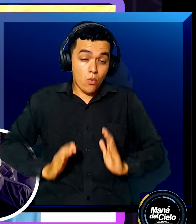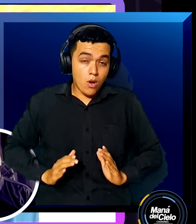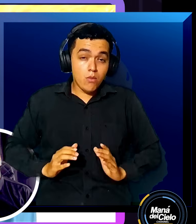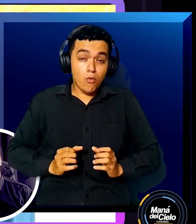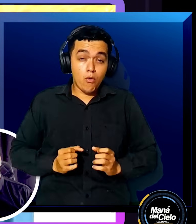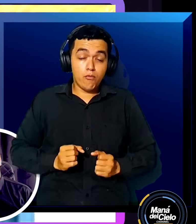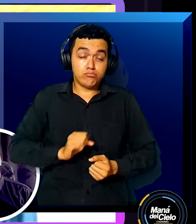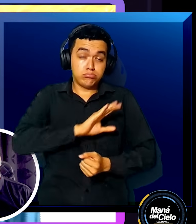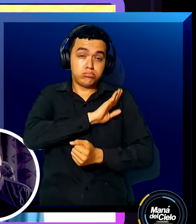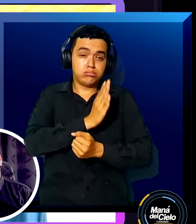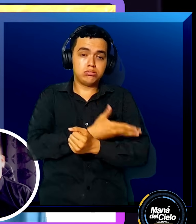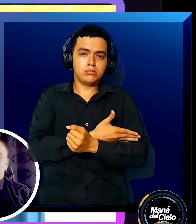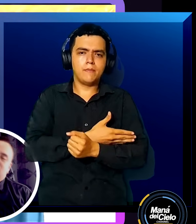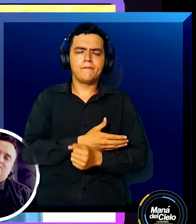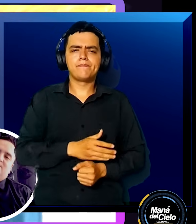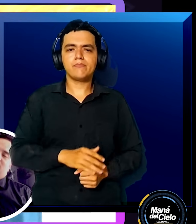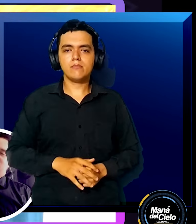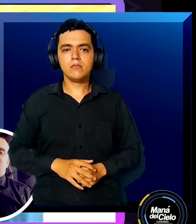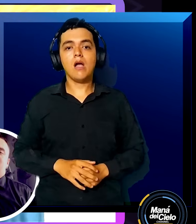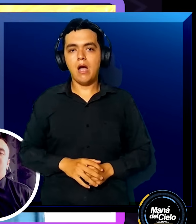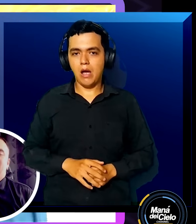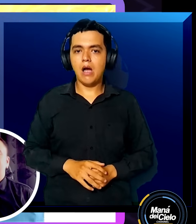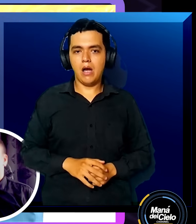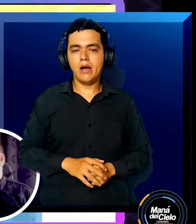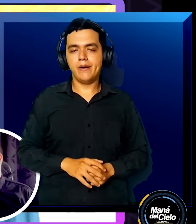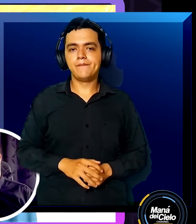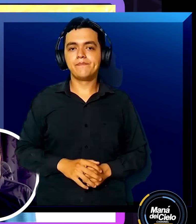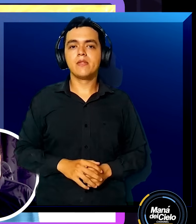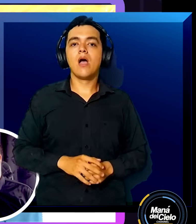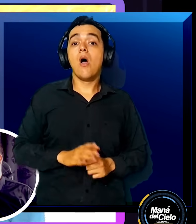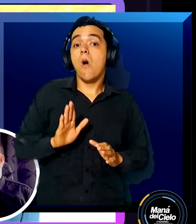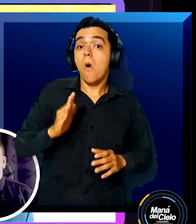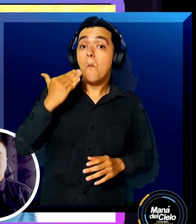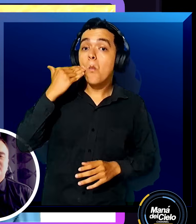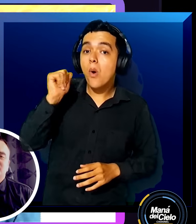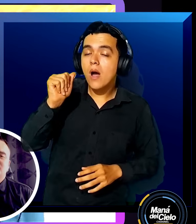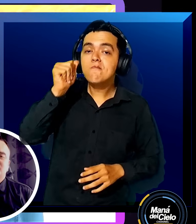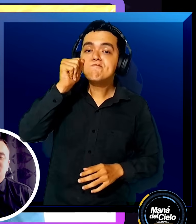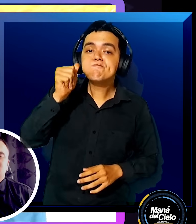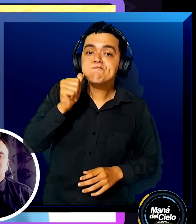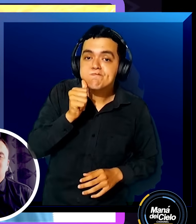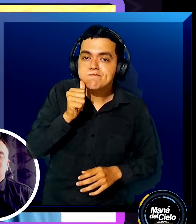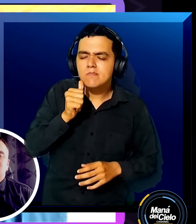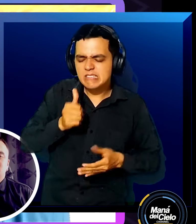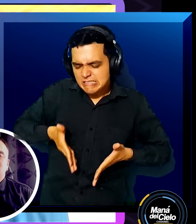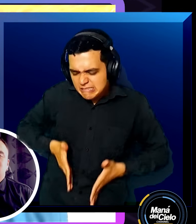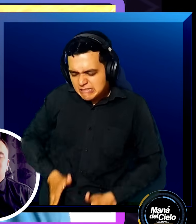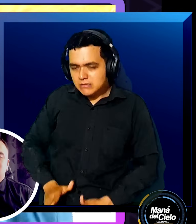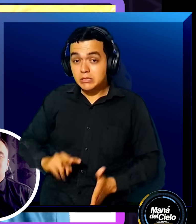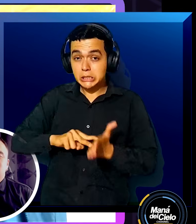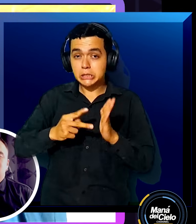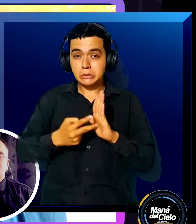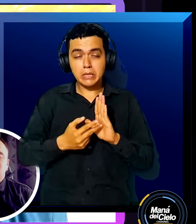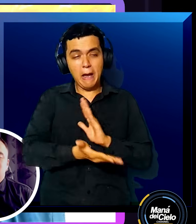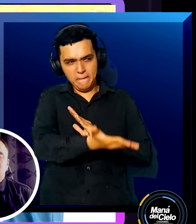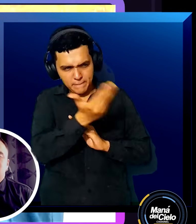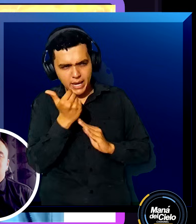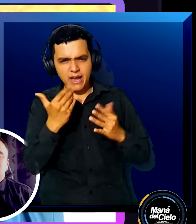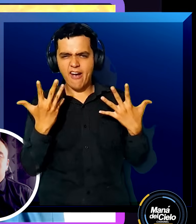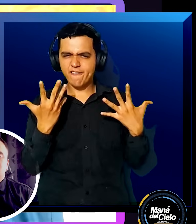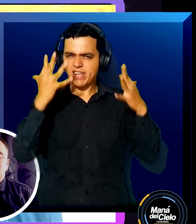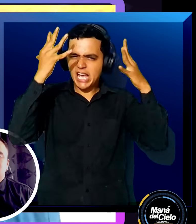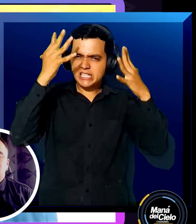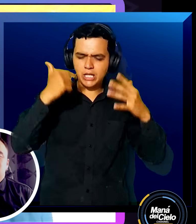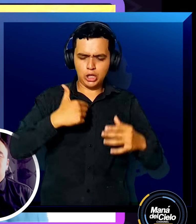la tiene cerca. De resto uno quiere estar solo porque uno hace gestos, porque uno se mueve, porque ese dolor. Y a medida que los dolores se